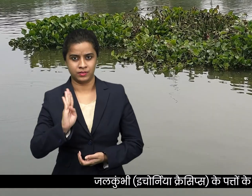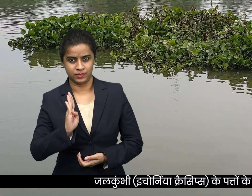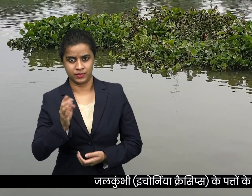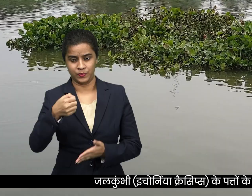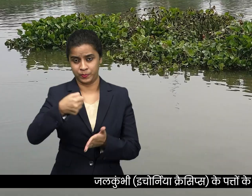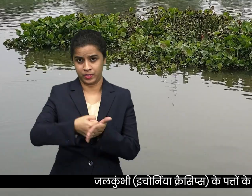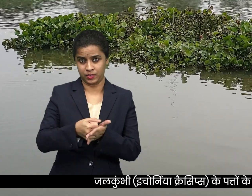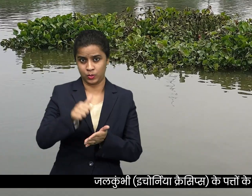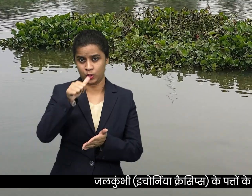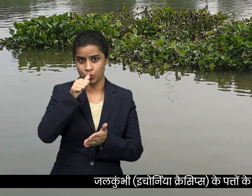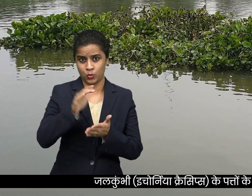जलकुंभी इचोनिया